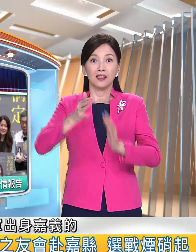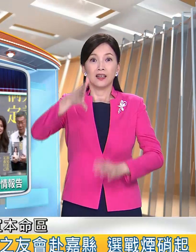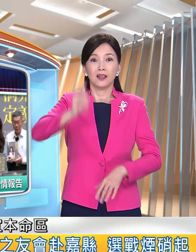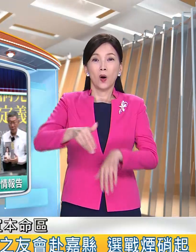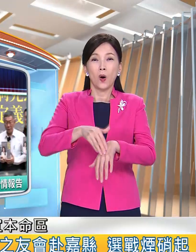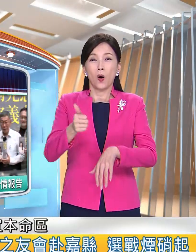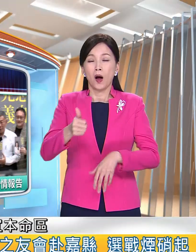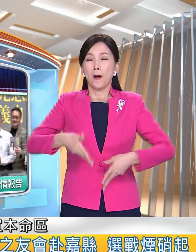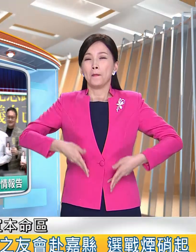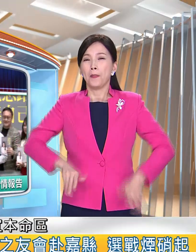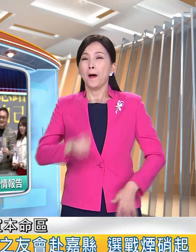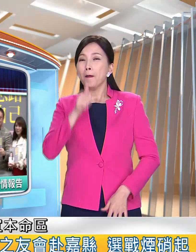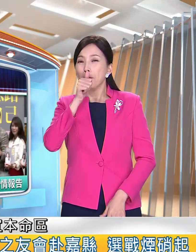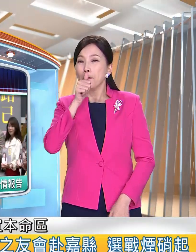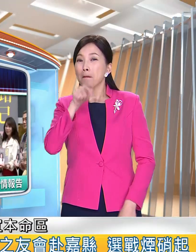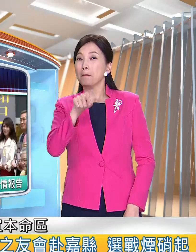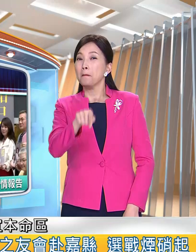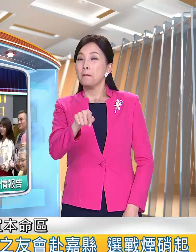北市长侯友宜本命区。